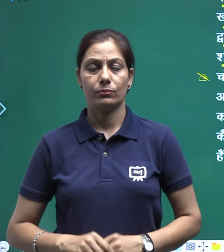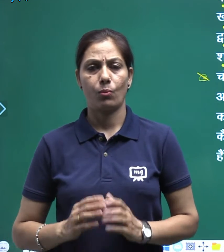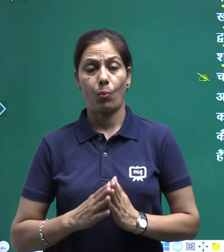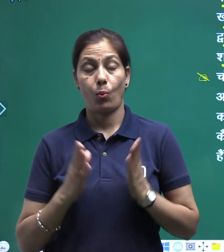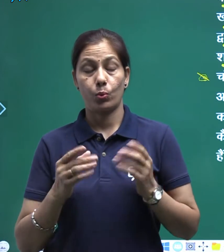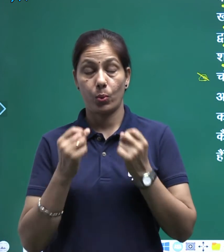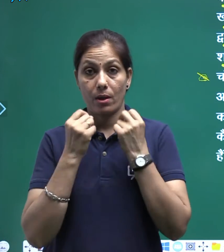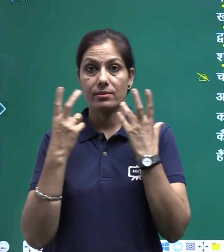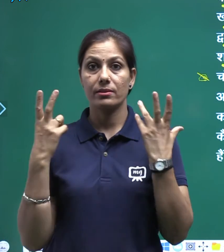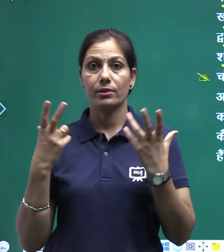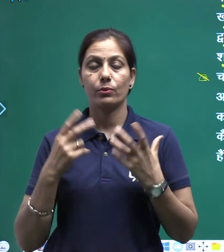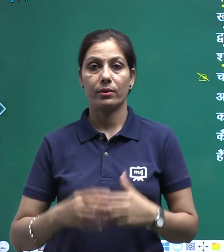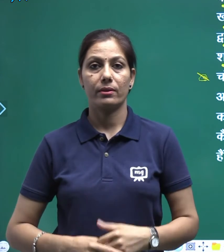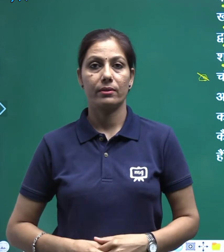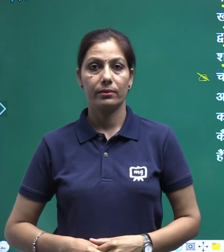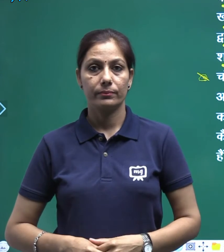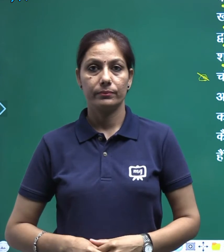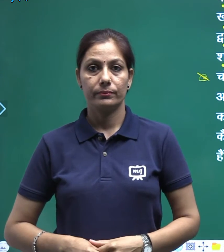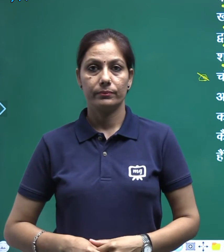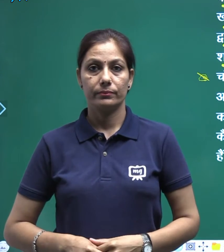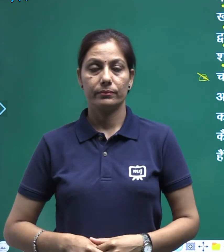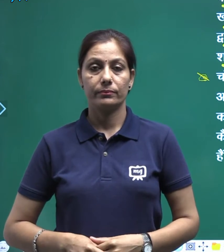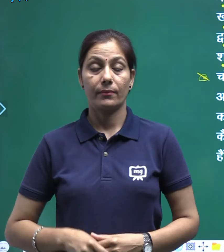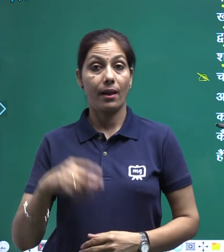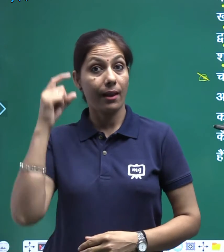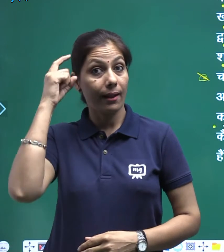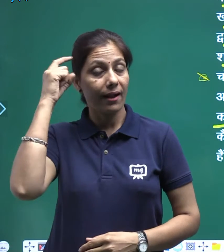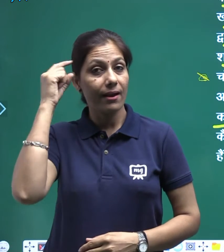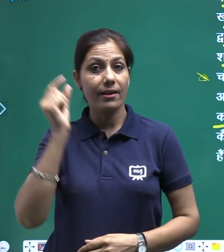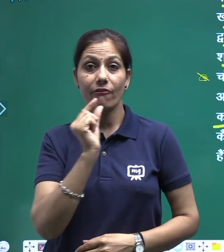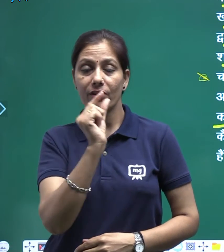बहुत आश्चर्य होता है कि इन काले अक्षरों